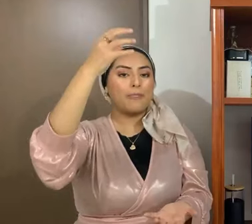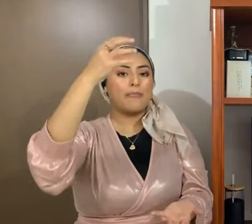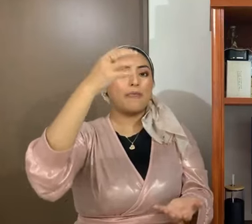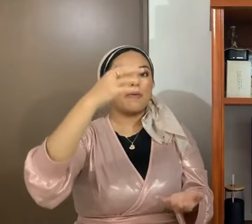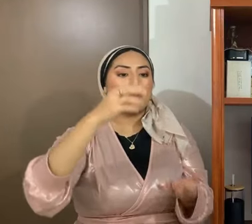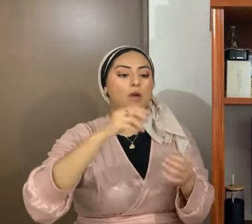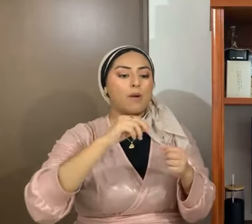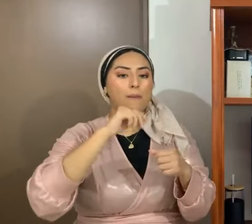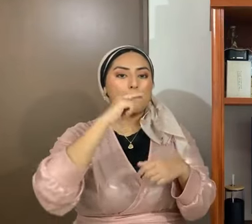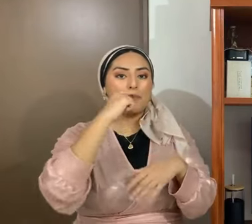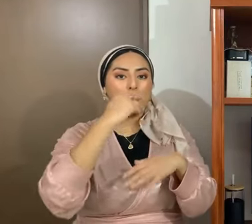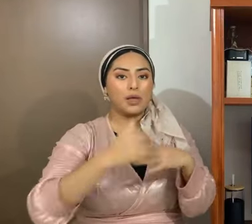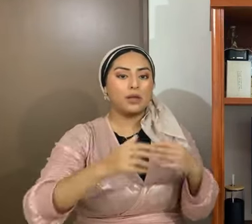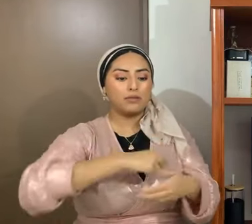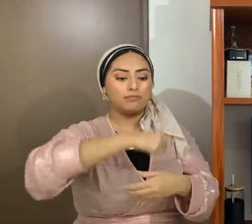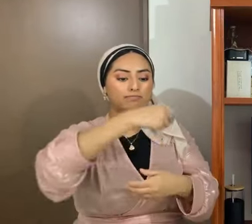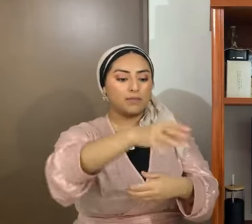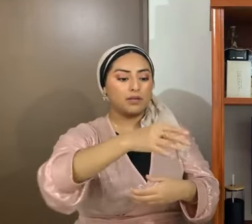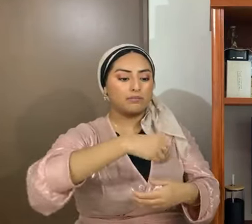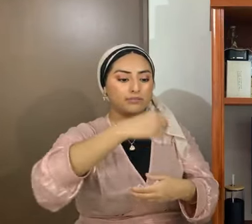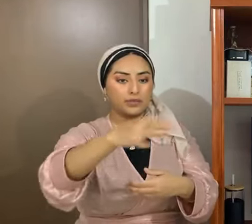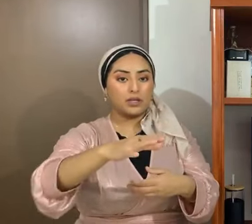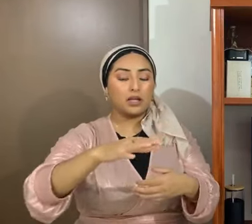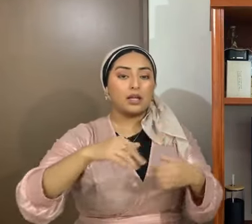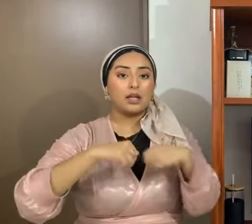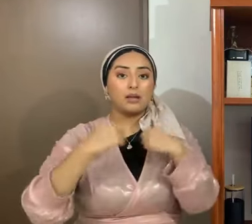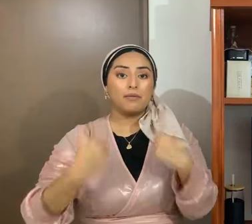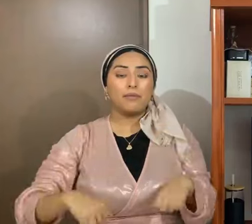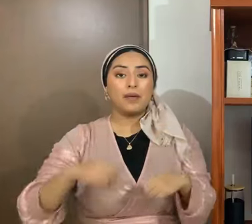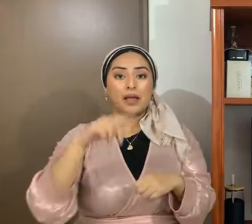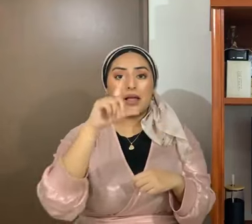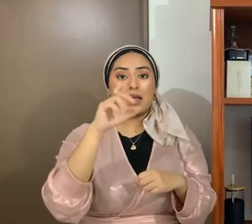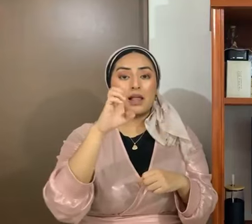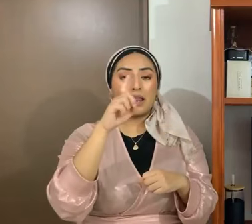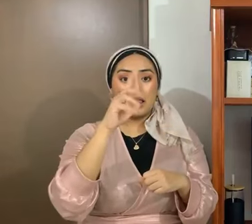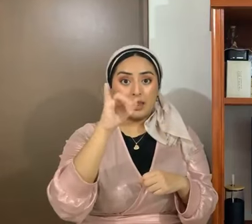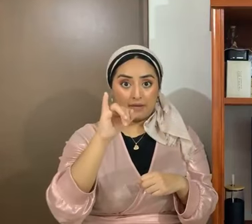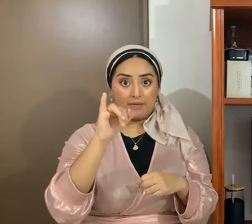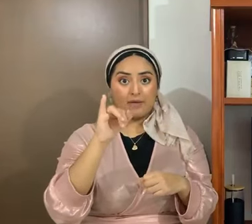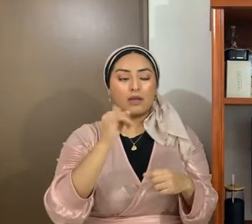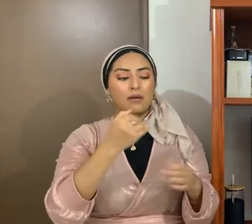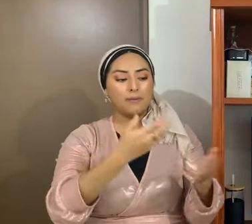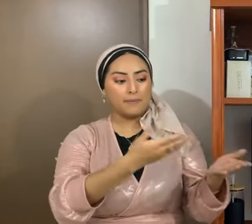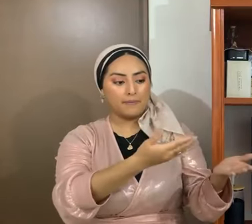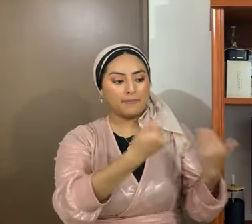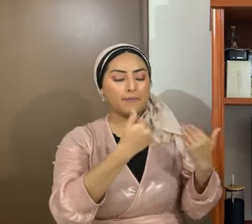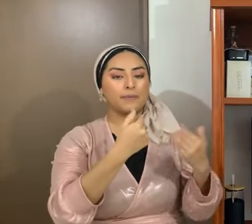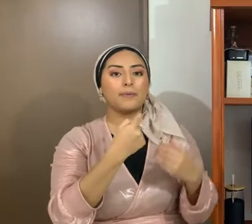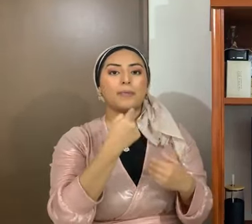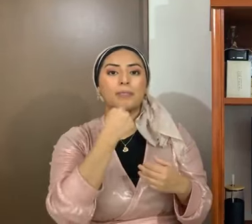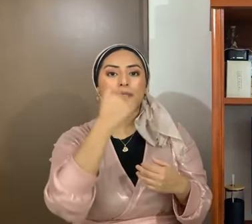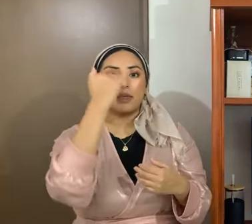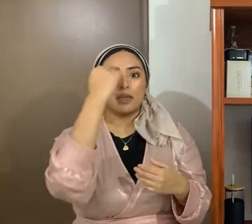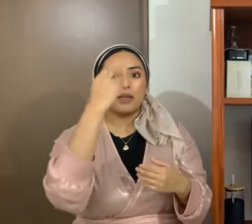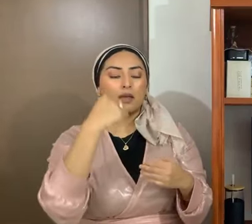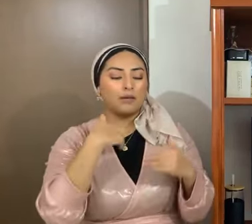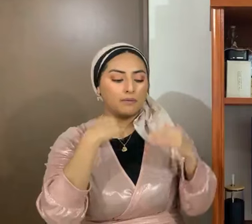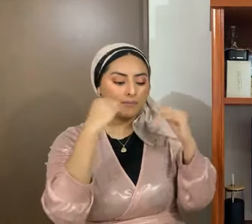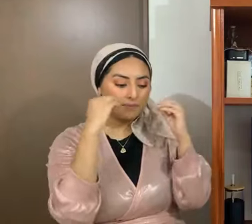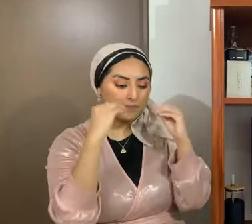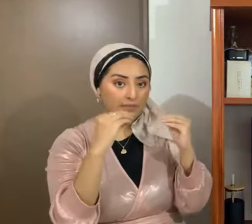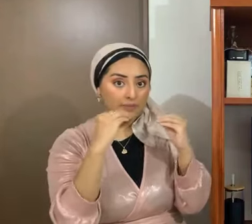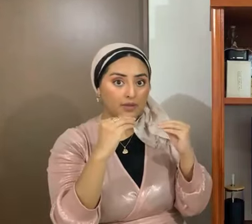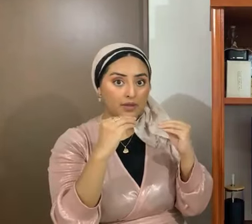esparcir sobre él sangre. A los Kohanim levitas que son del linaje de Sadoc, que se acerquen a mí, dice Yahweh el Adón, para ministrar ante